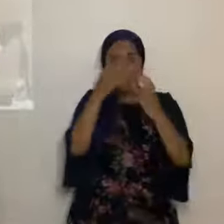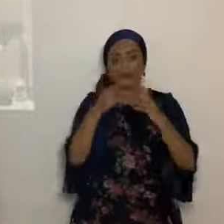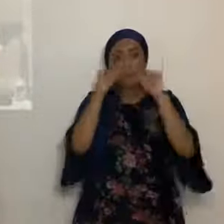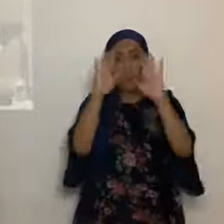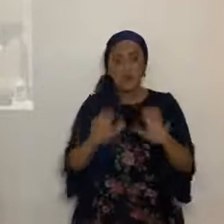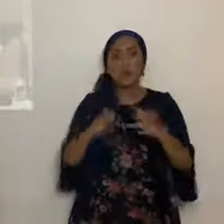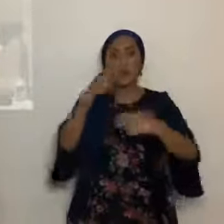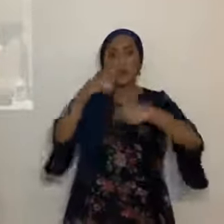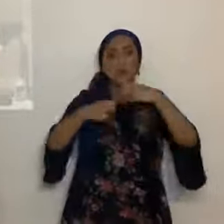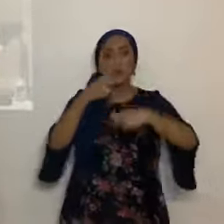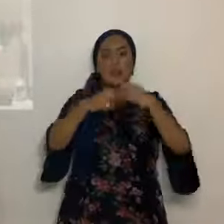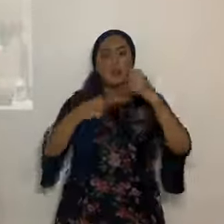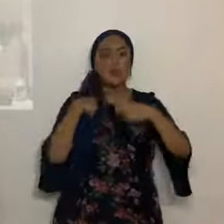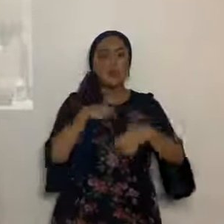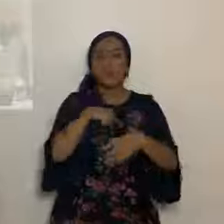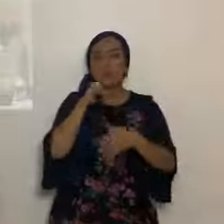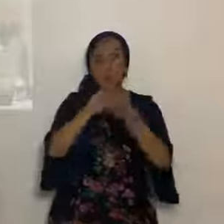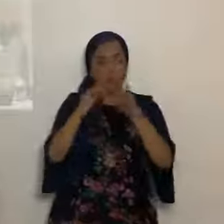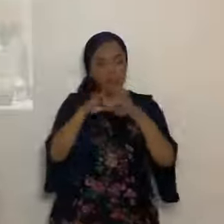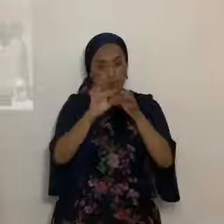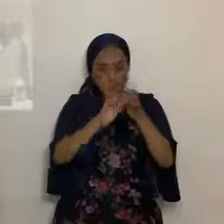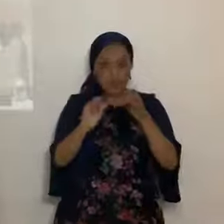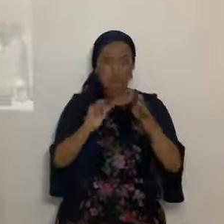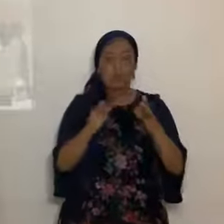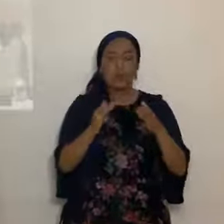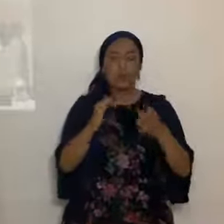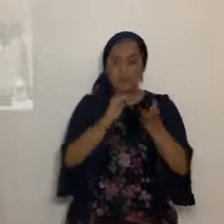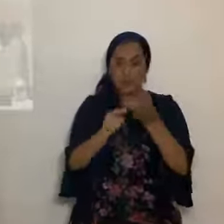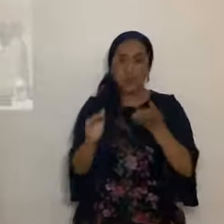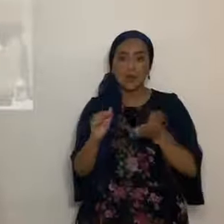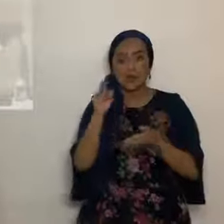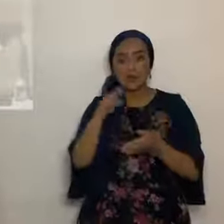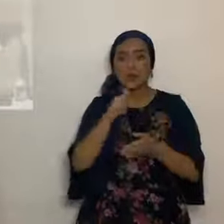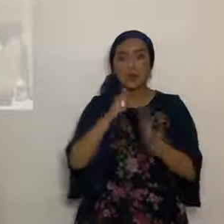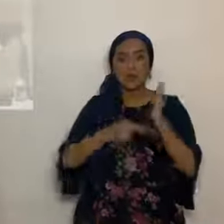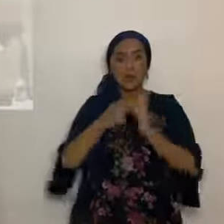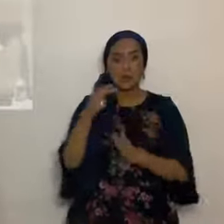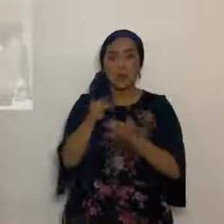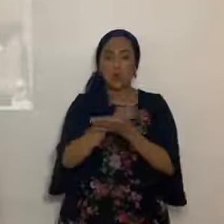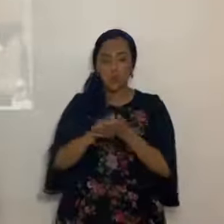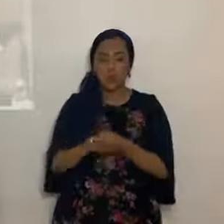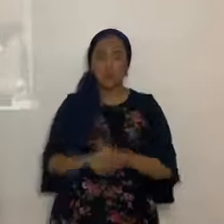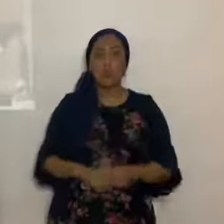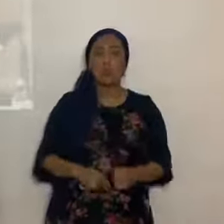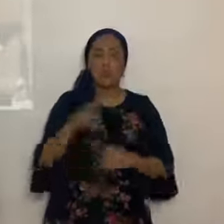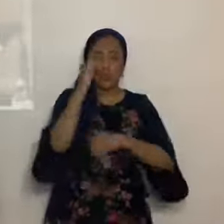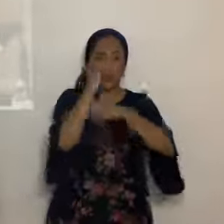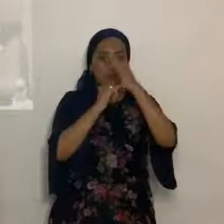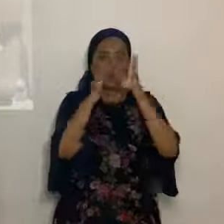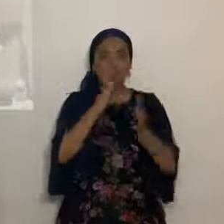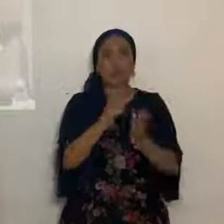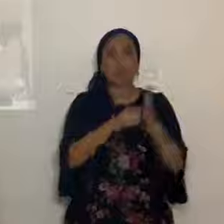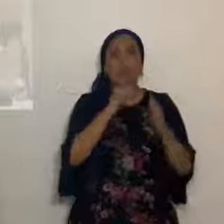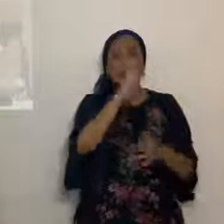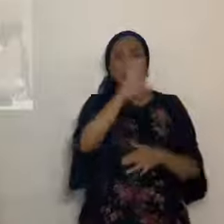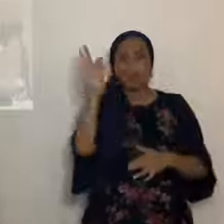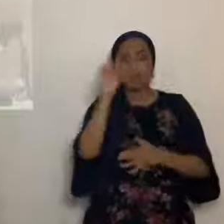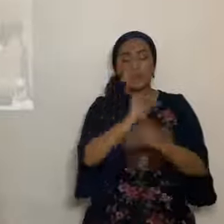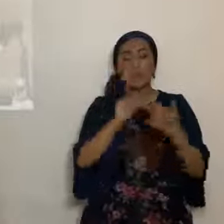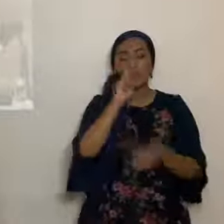El problema es que no nos dejémonos, perdonemos, seamos verdaderamente santos. Isaías 59, verso 1 y